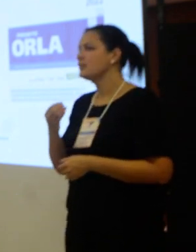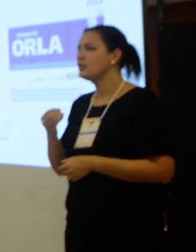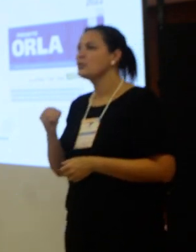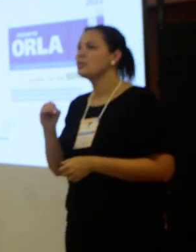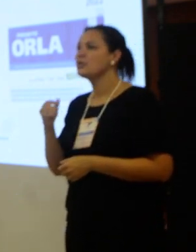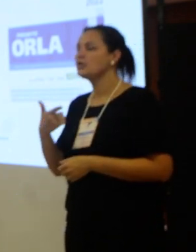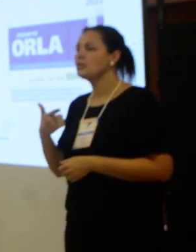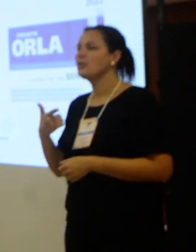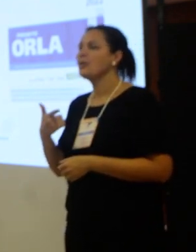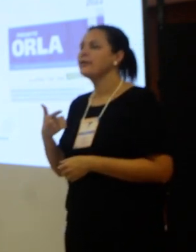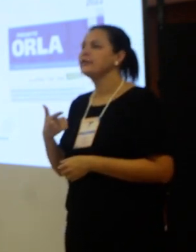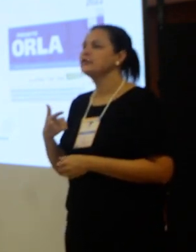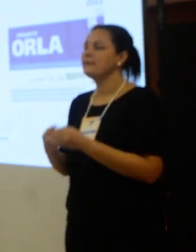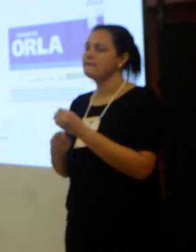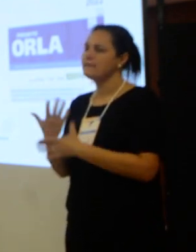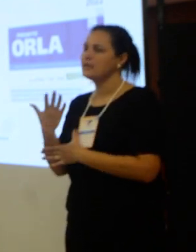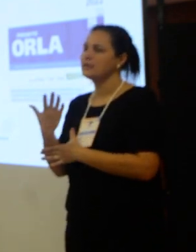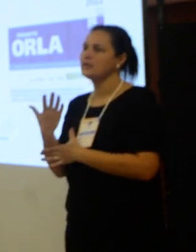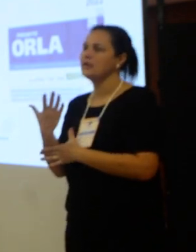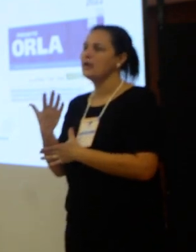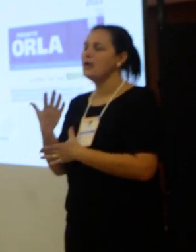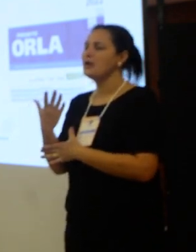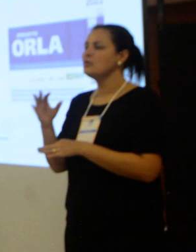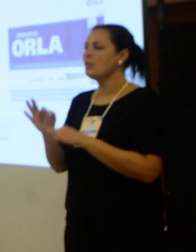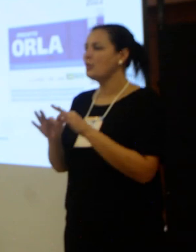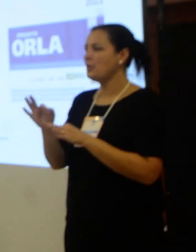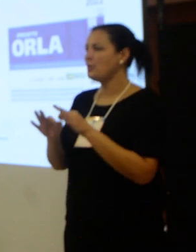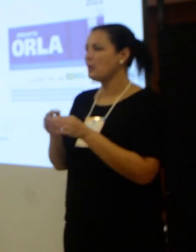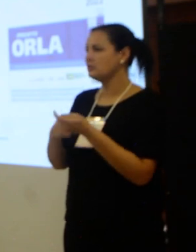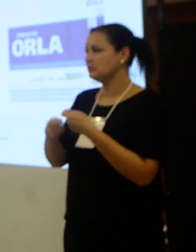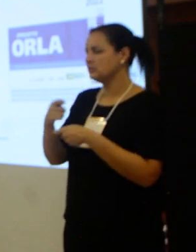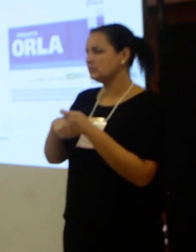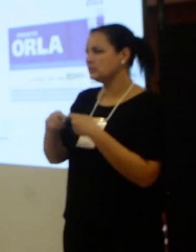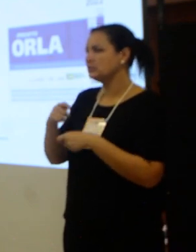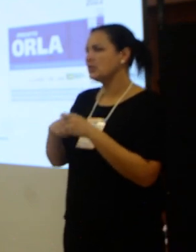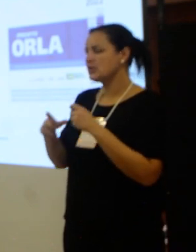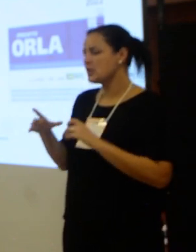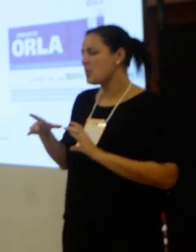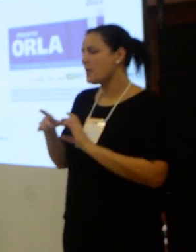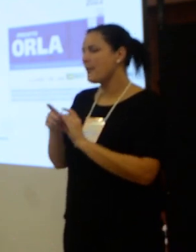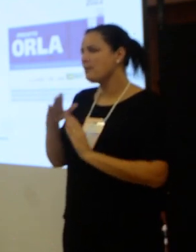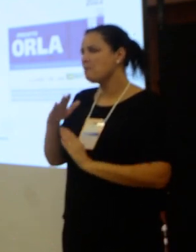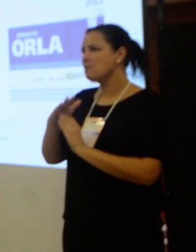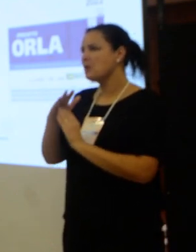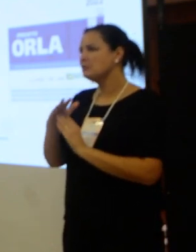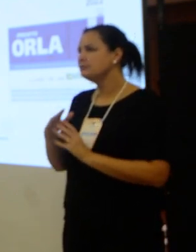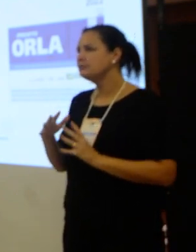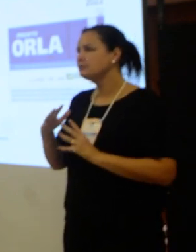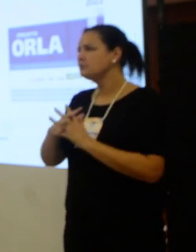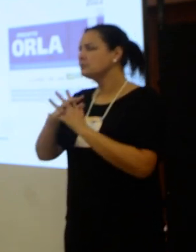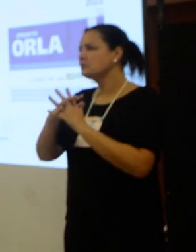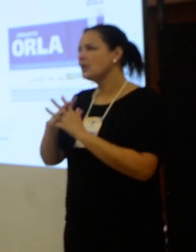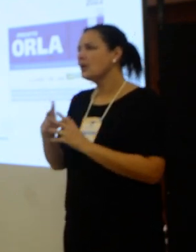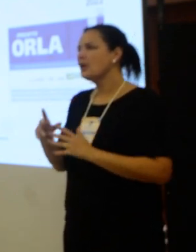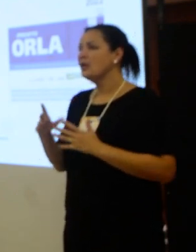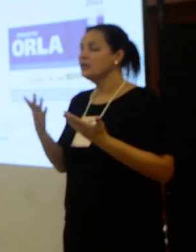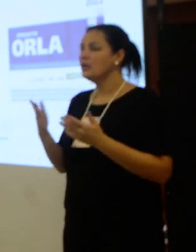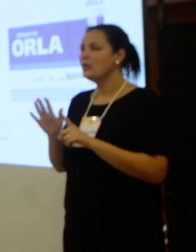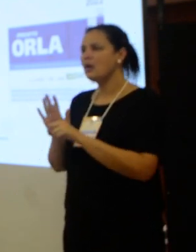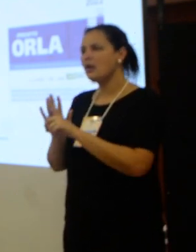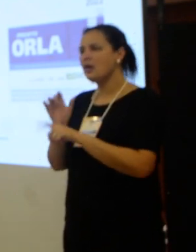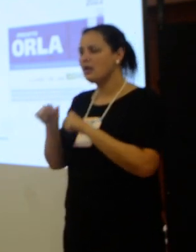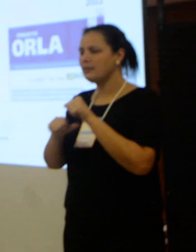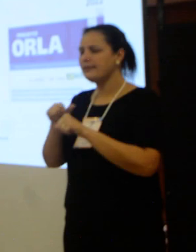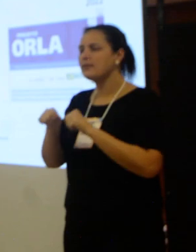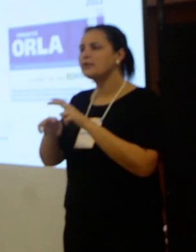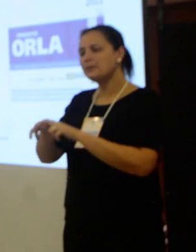dos planos de gestão integrada, né, com base nas atualizações legais. Então, né, a lei muda também. Por isso, a forma de